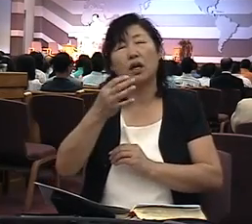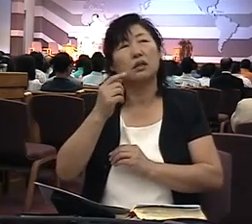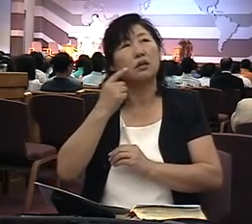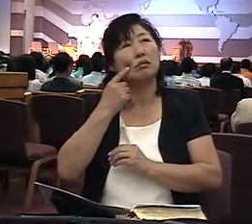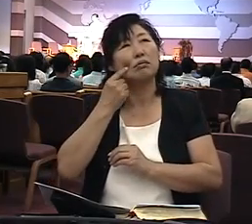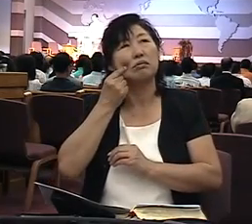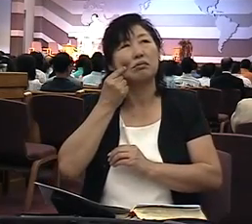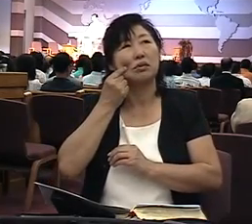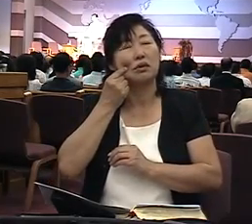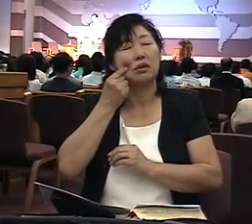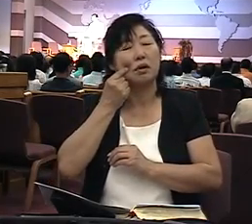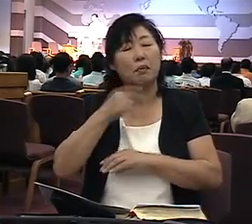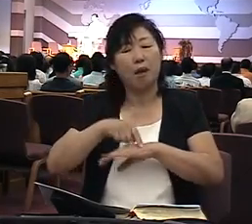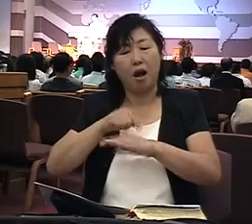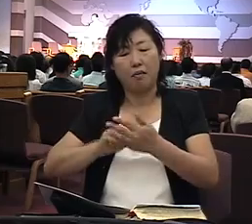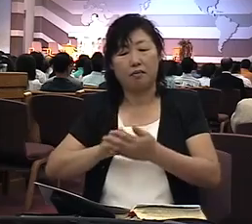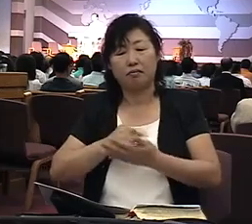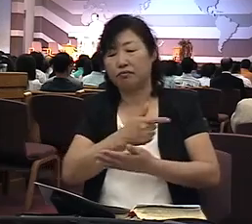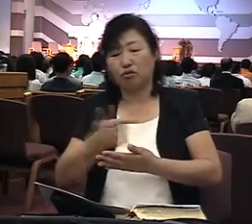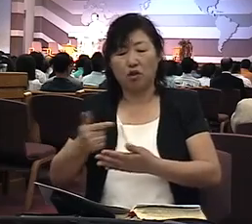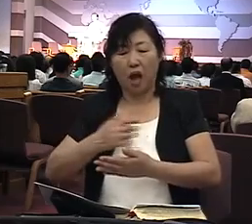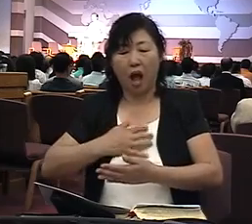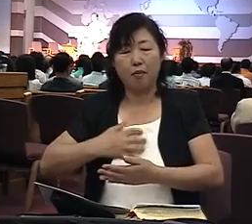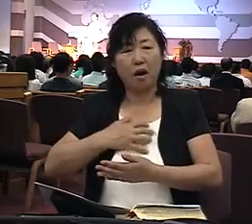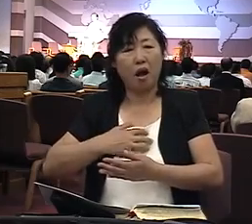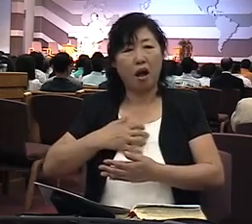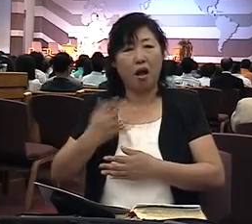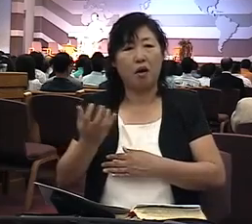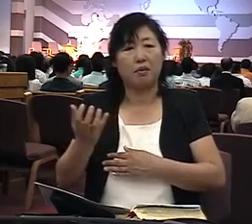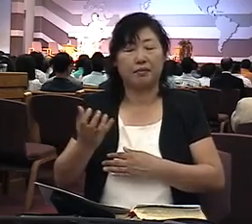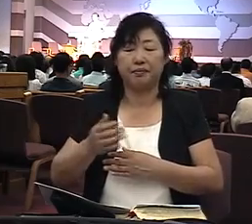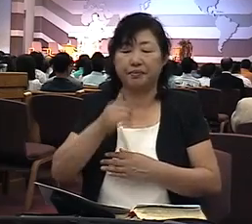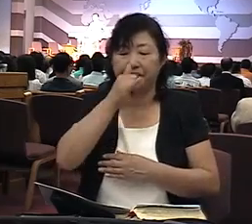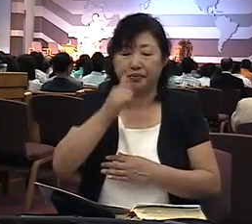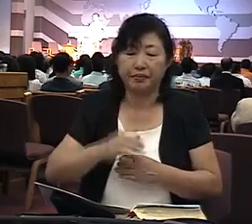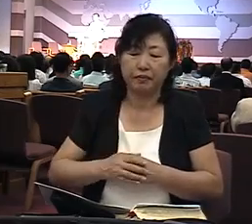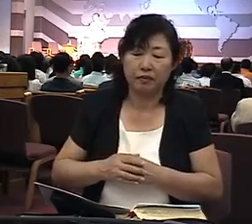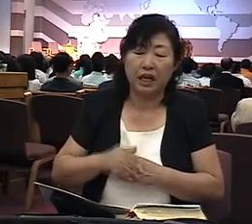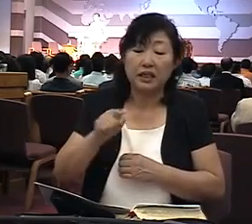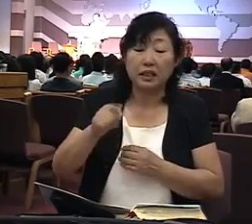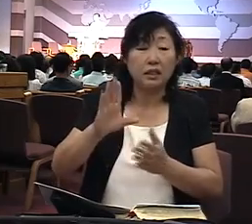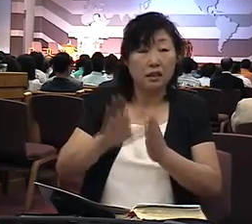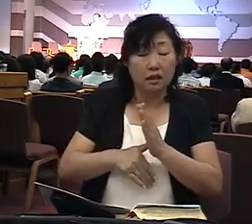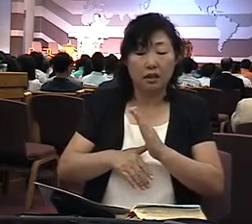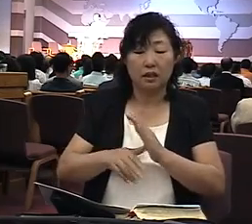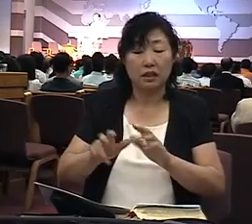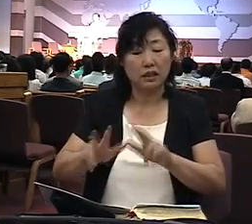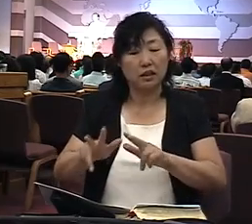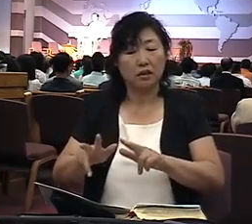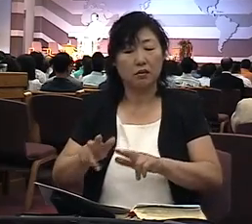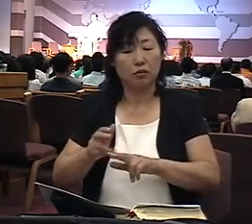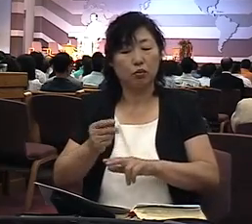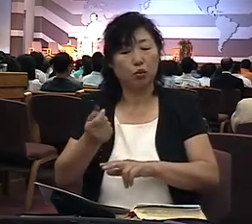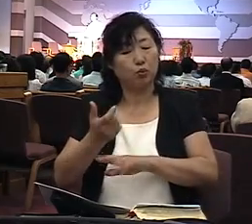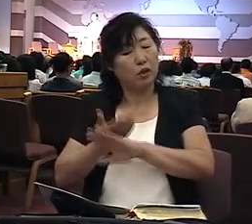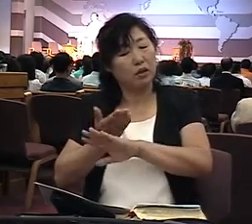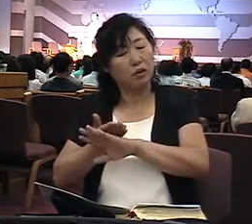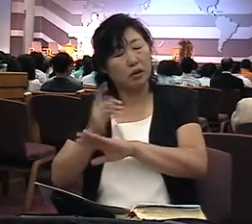아팠습니다. 그리고 또 한 가지 이유는 한국교회가 그때에, 지금은 좀 다르다고 보는데요, 그때 처음